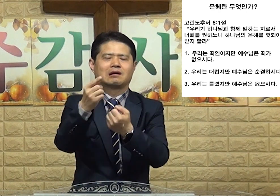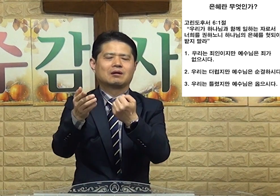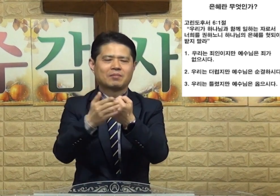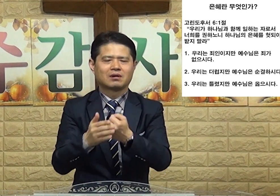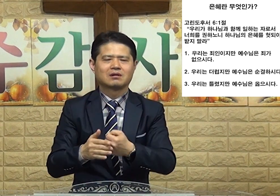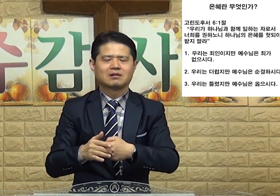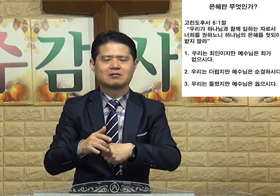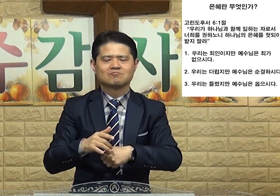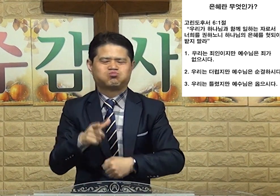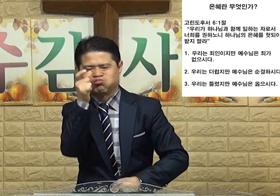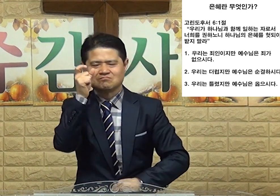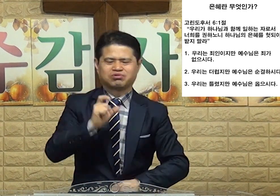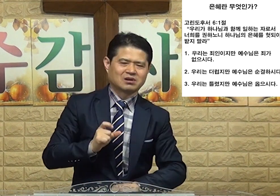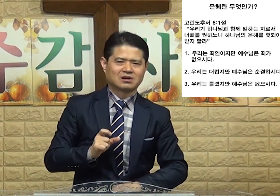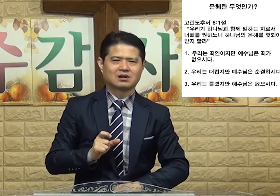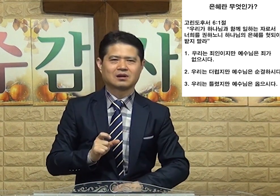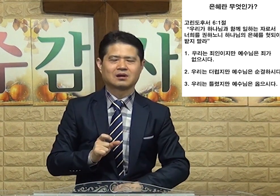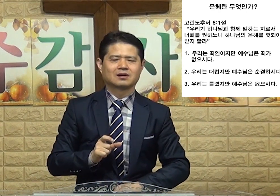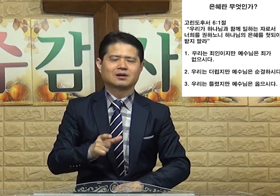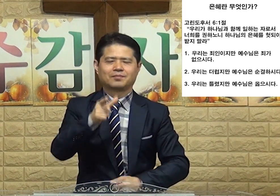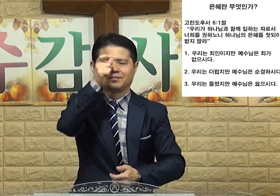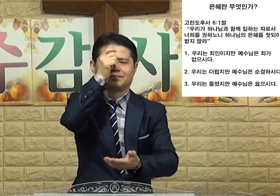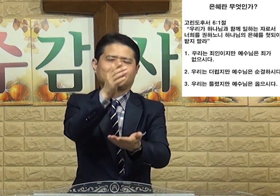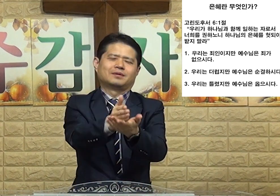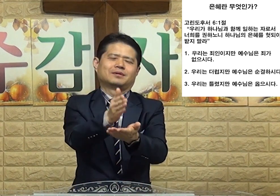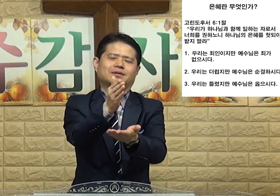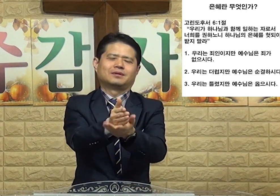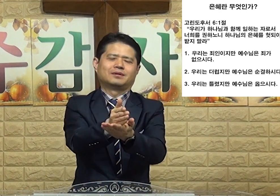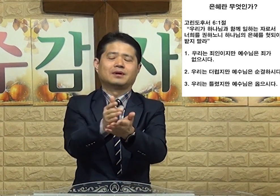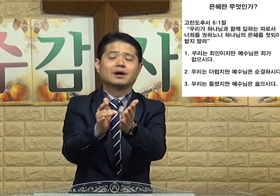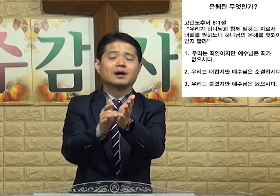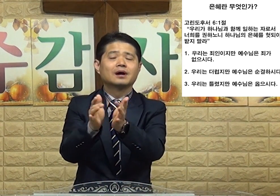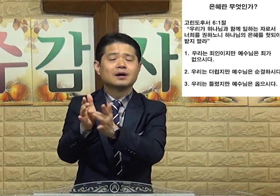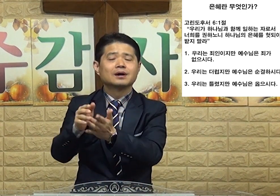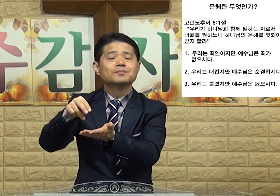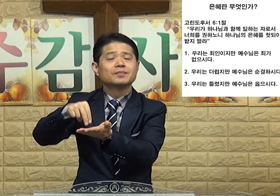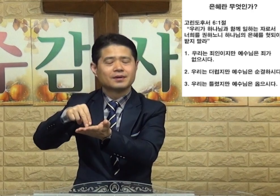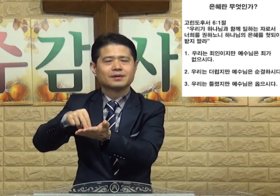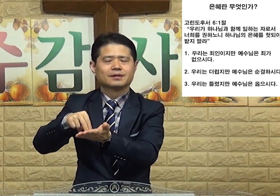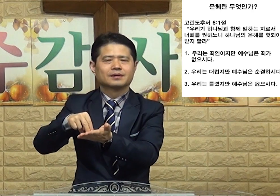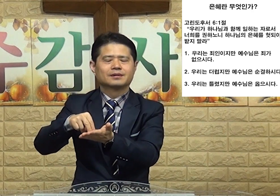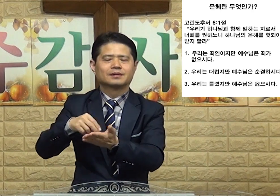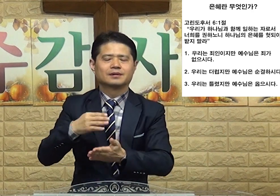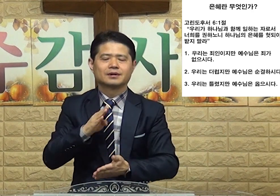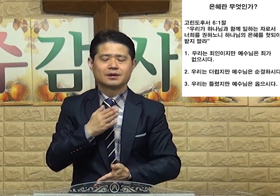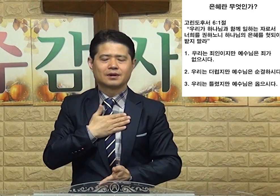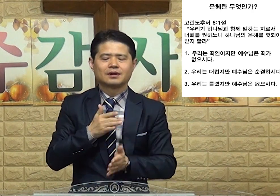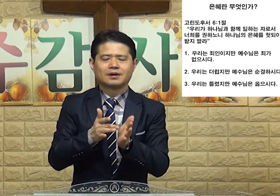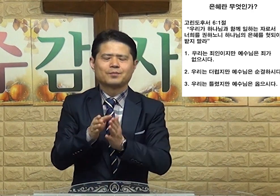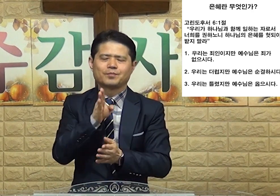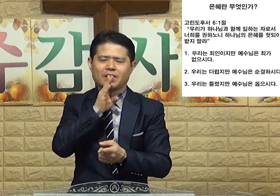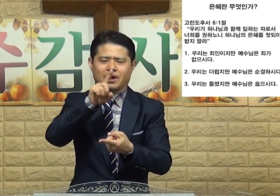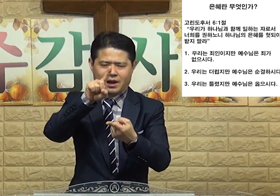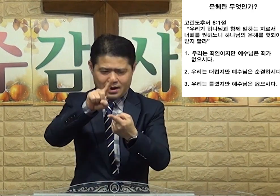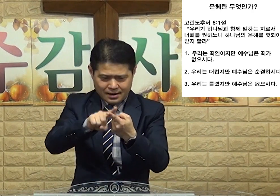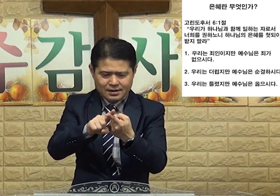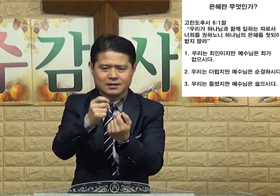원죄가 우리 인간에게 있기 때문에 우리가 고집을 부리지 마시고, 예수님 입장에서는